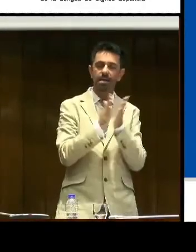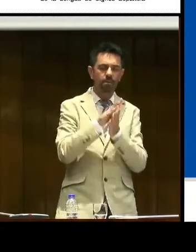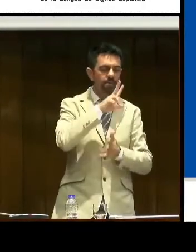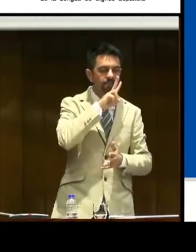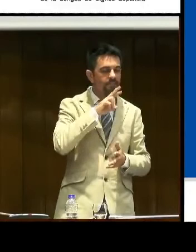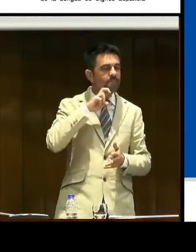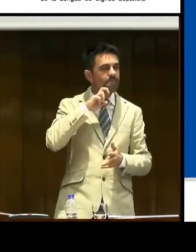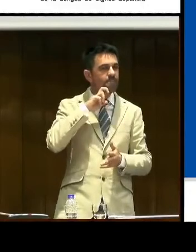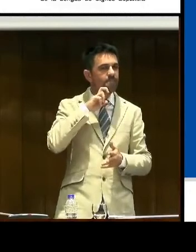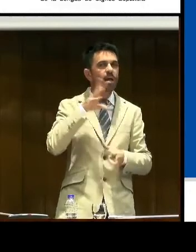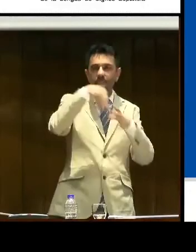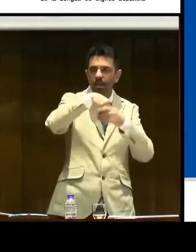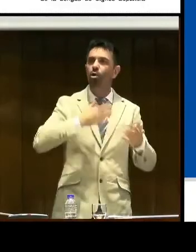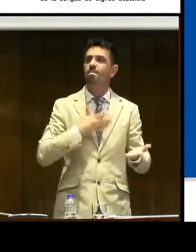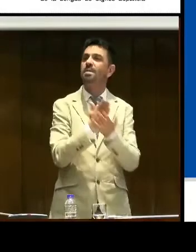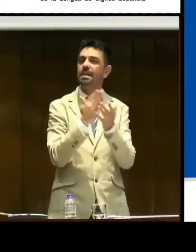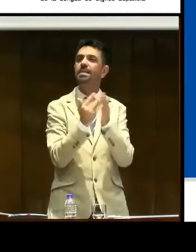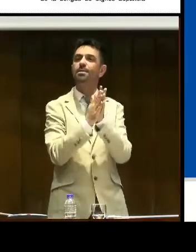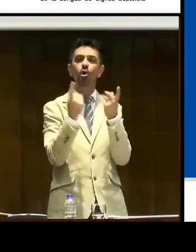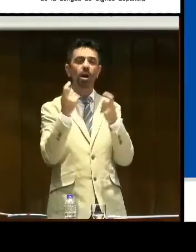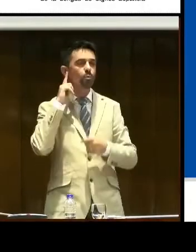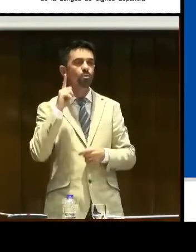el discurrir de mis clases con alumnado sordo